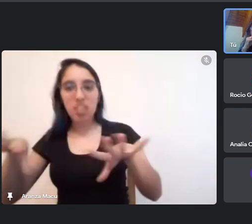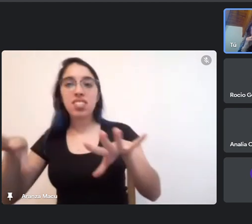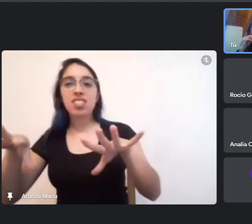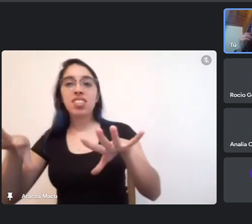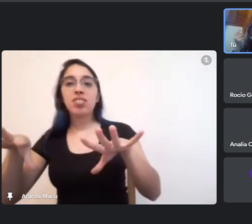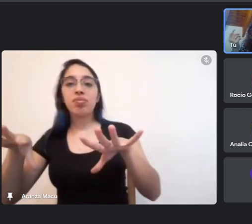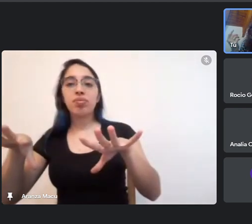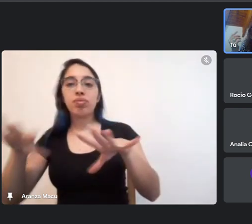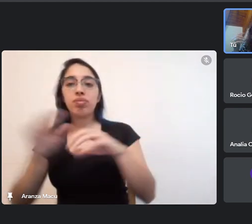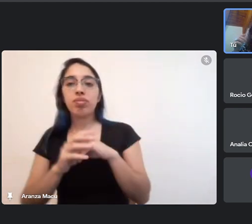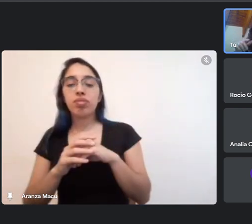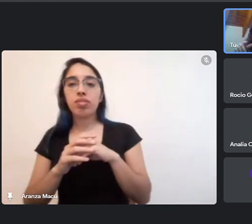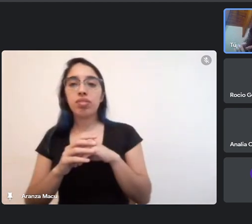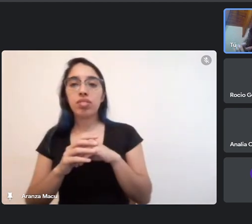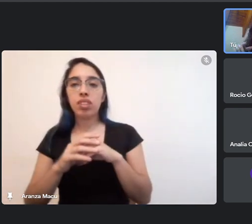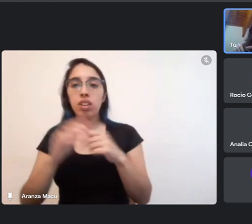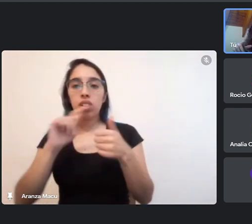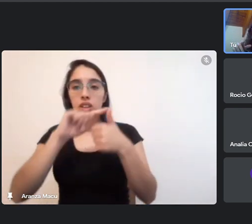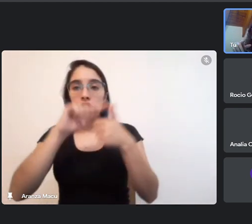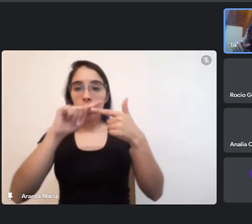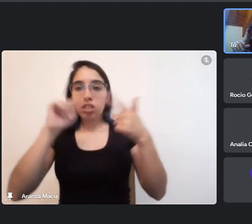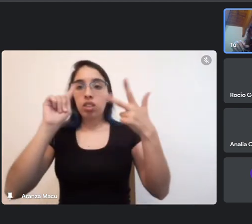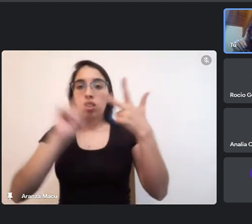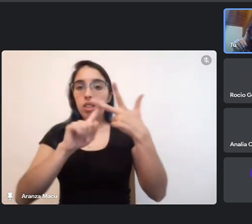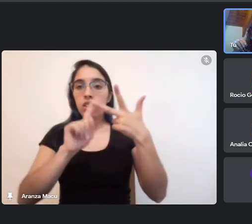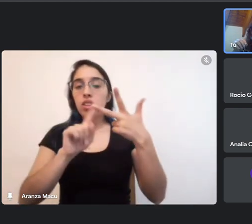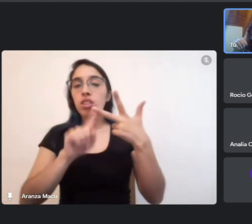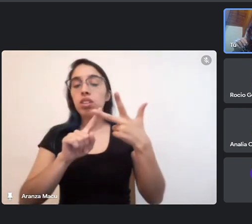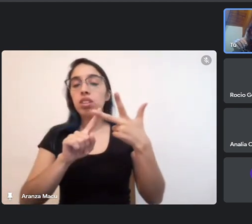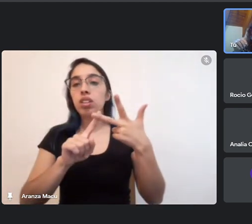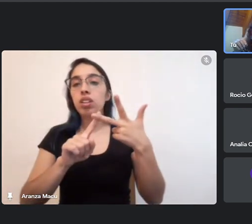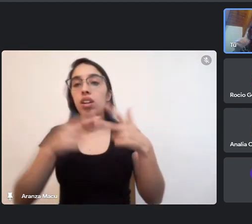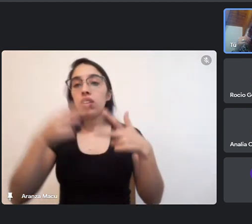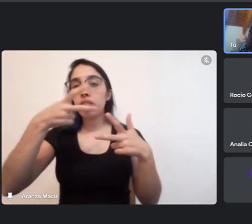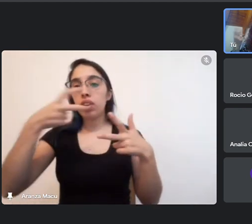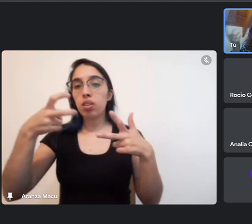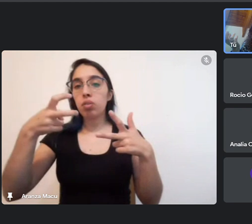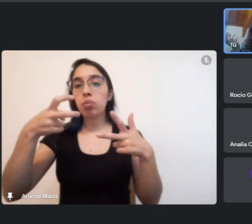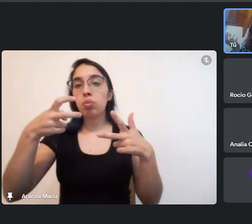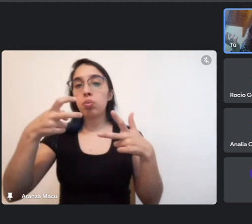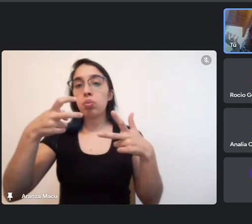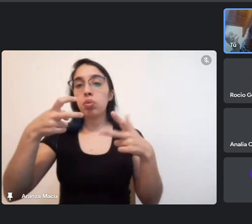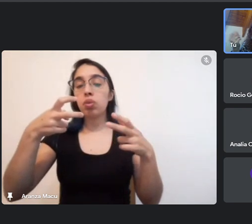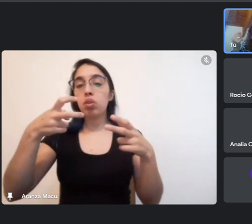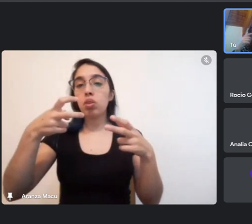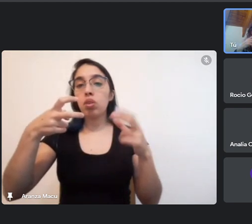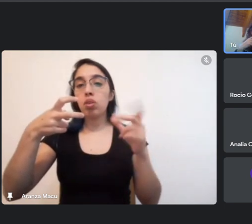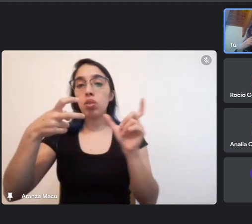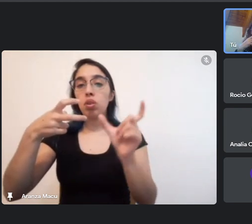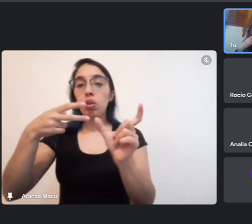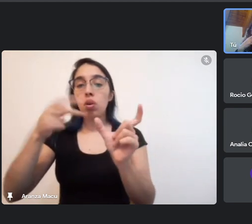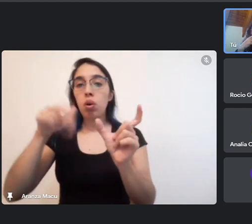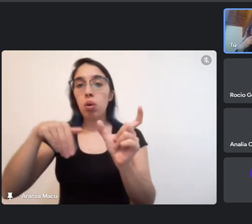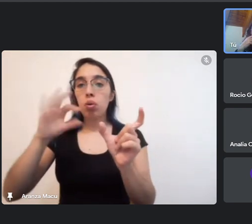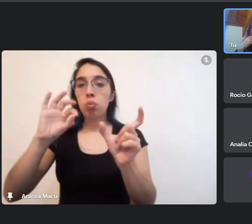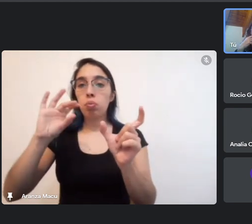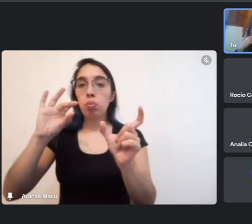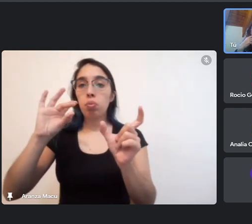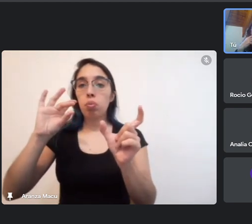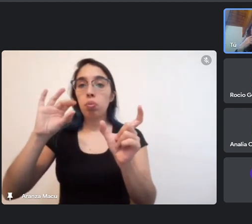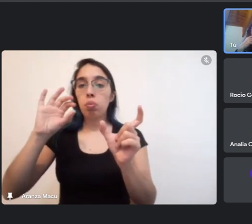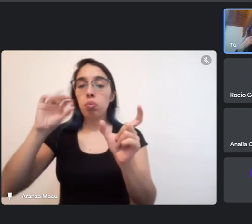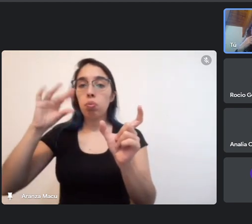El verbo que le sigue al verbo modal va a estar en infinitivo, ¿sí?